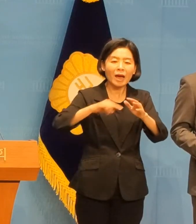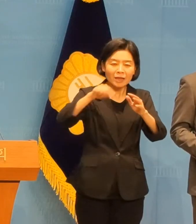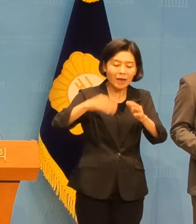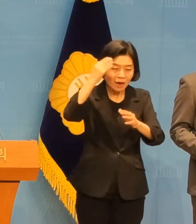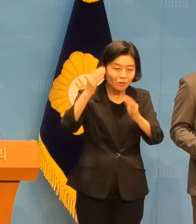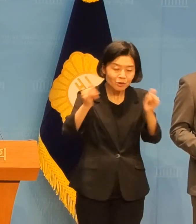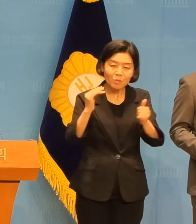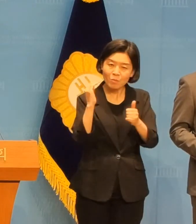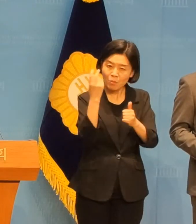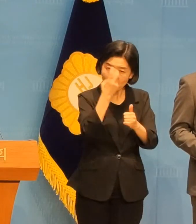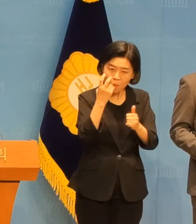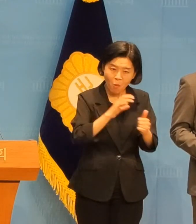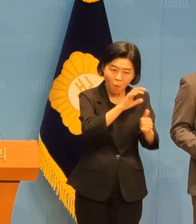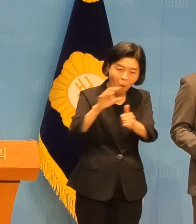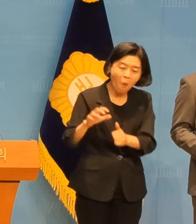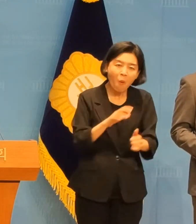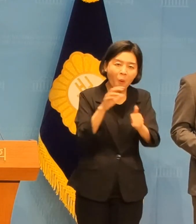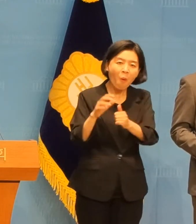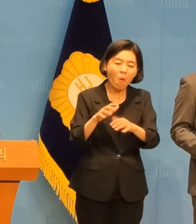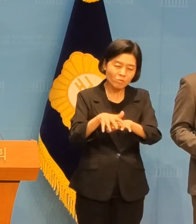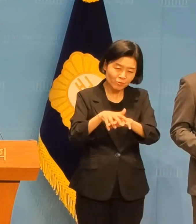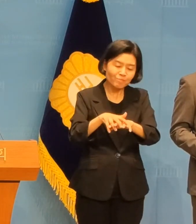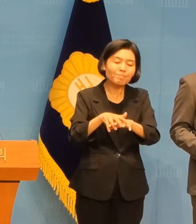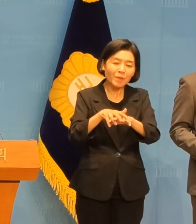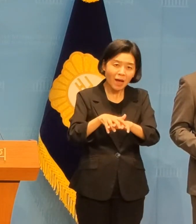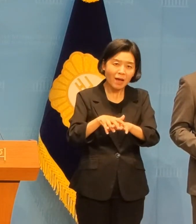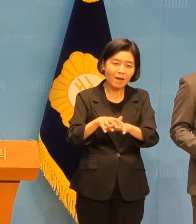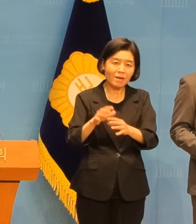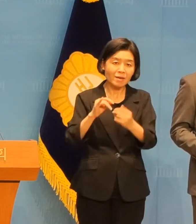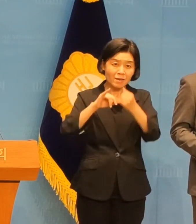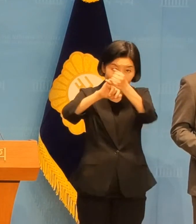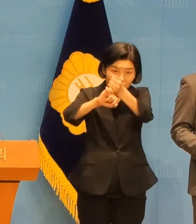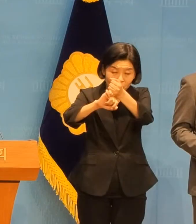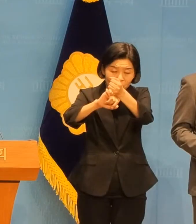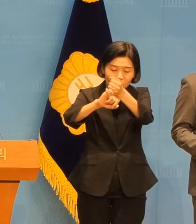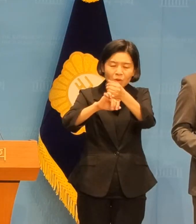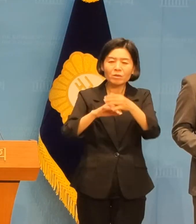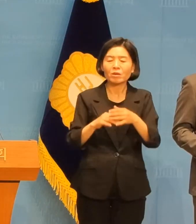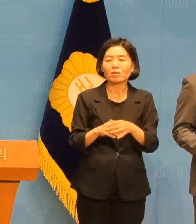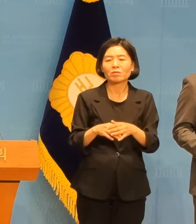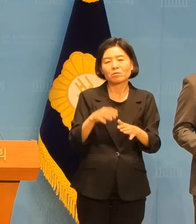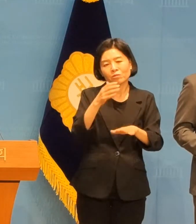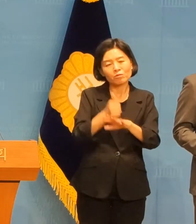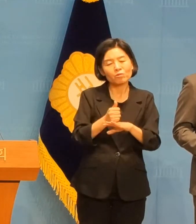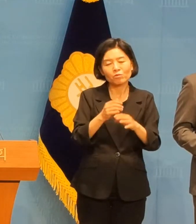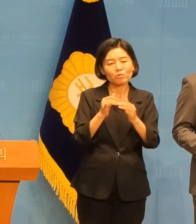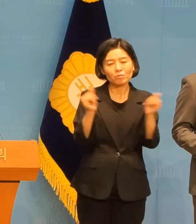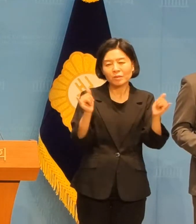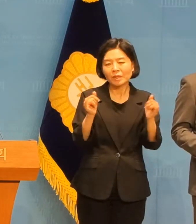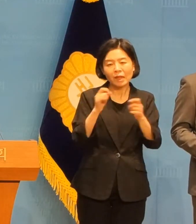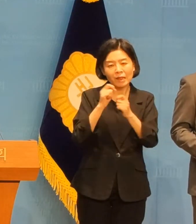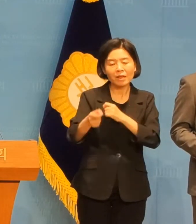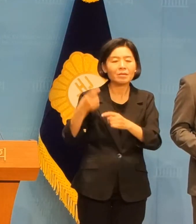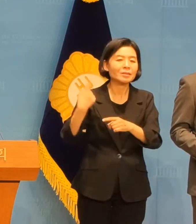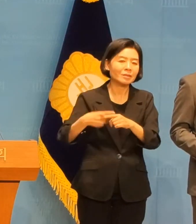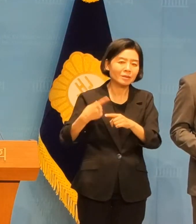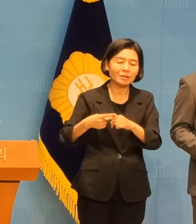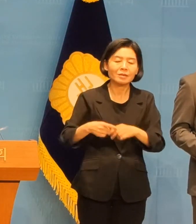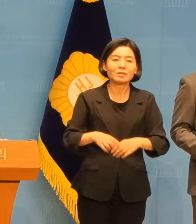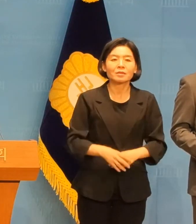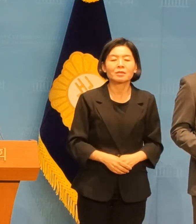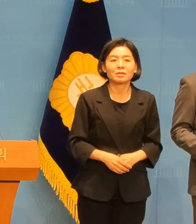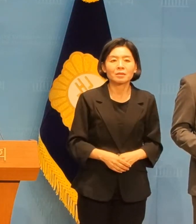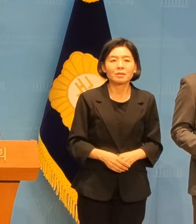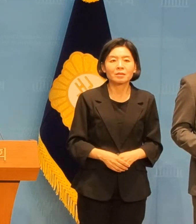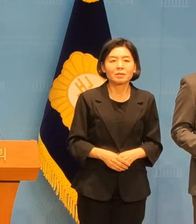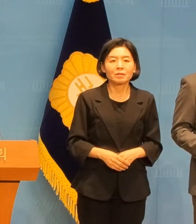보호망을 구축하겠다고 선언했지만 결국 국민을 기만한 공허한 외침이 되었습니다.